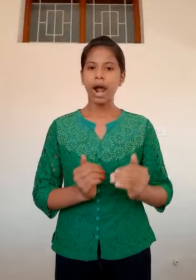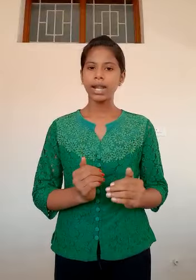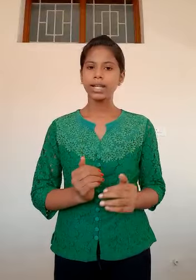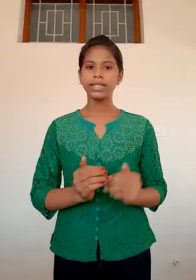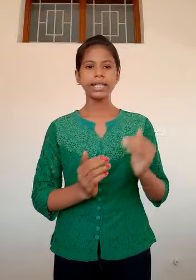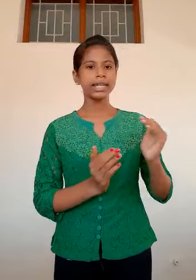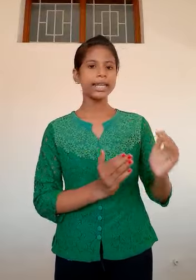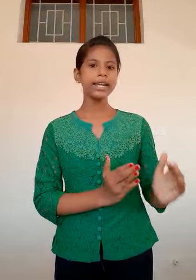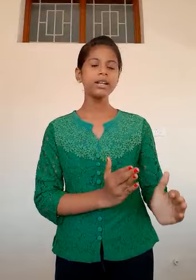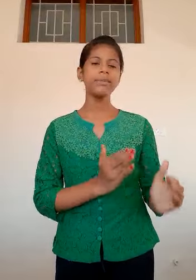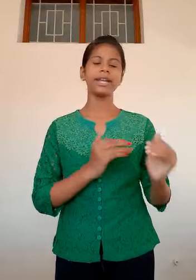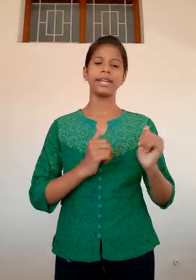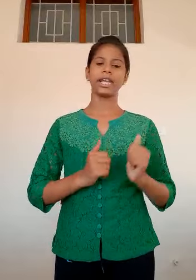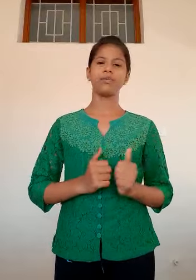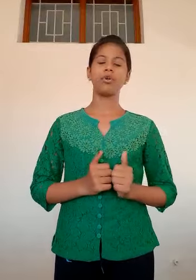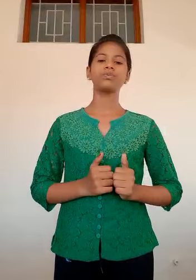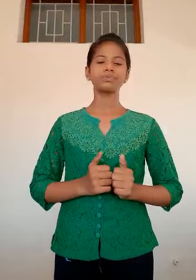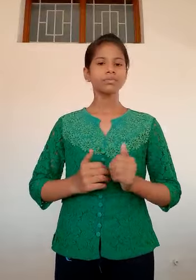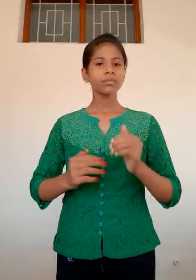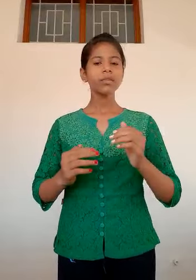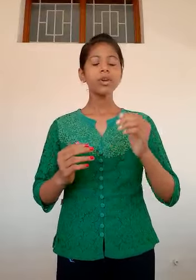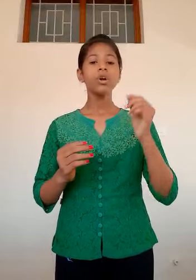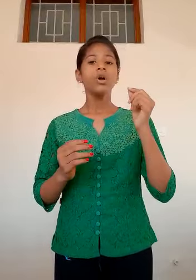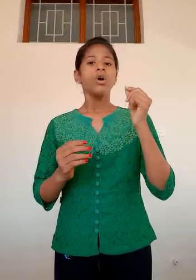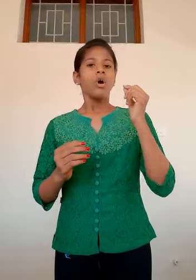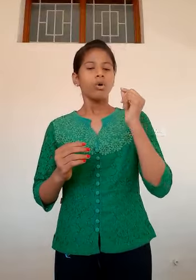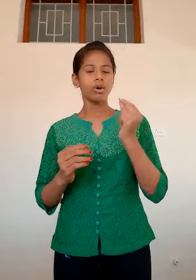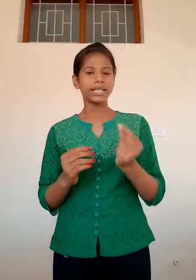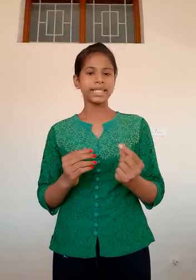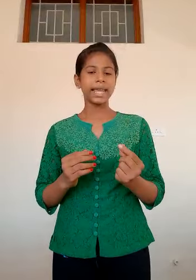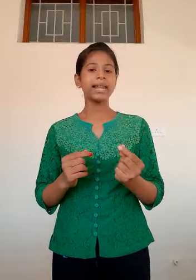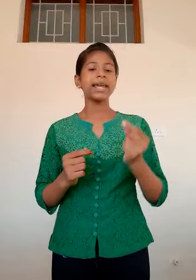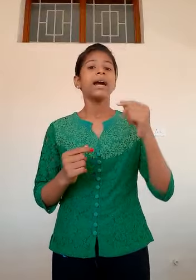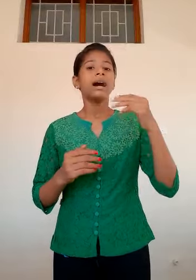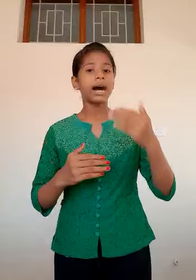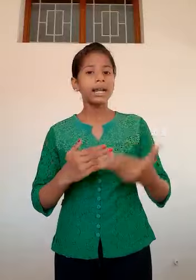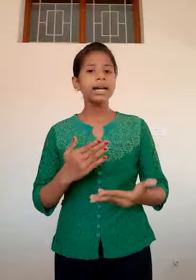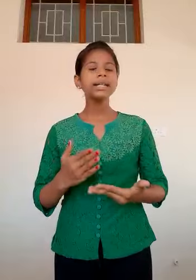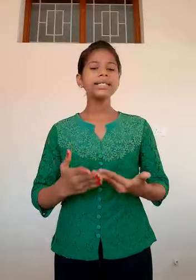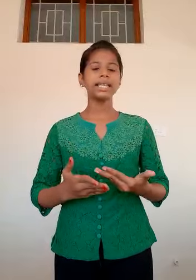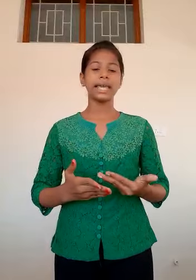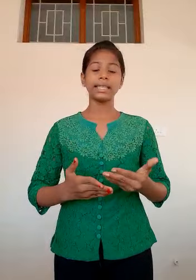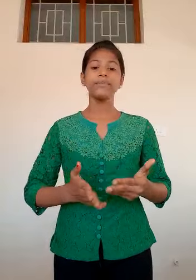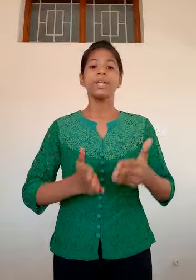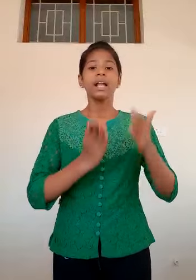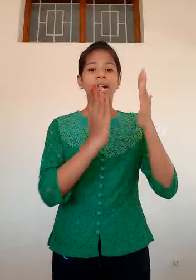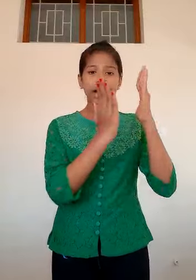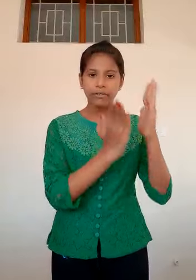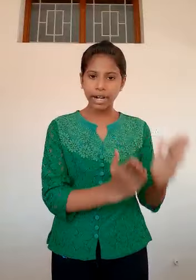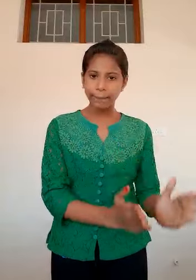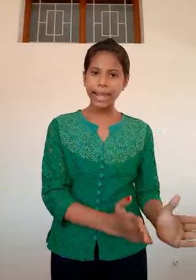அல்லது இரண்டுமனி நீரமும் ஒரு செயலை அலாட் செய்தத் கவனமே